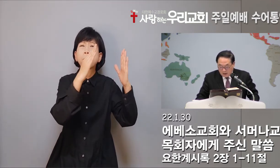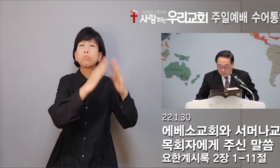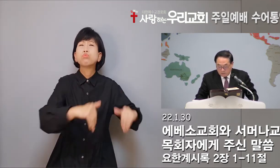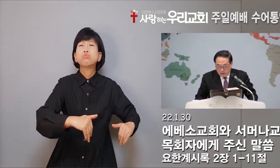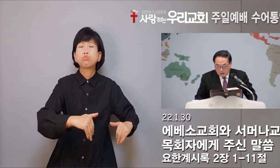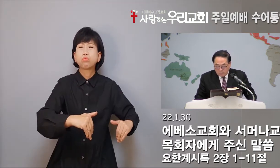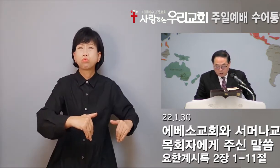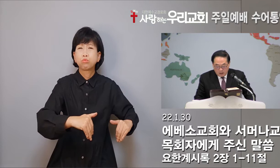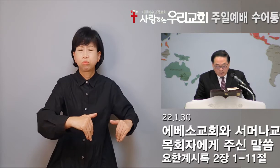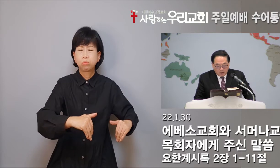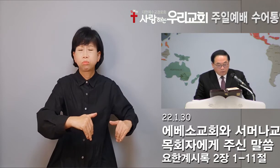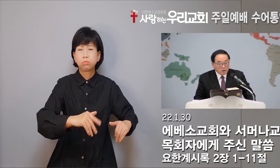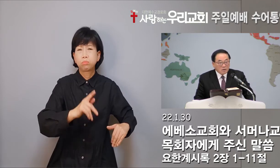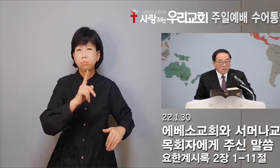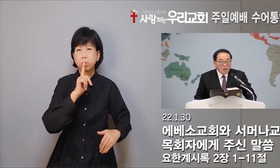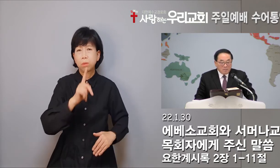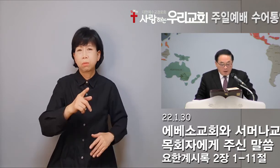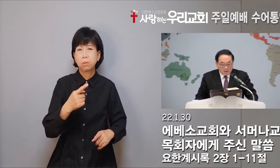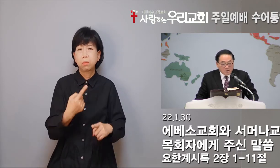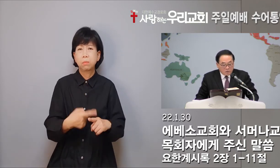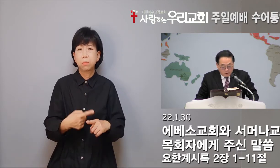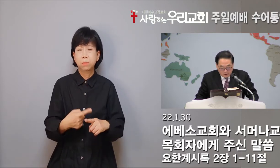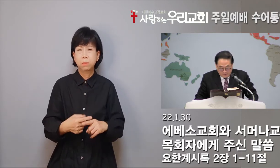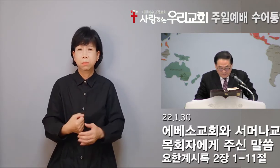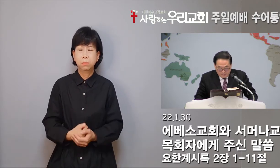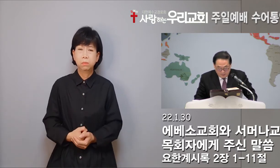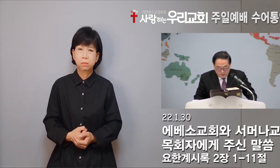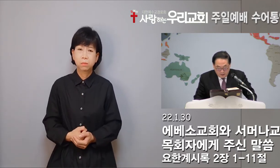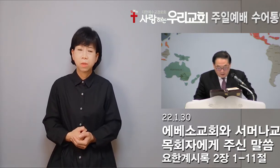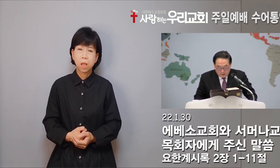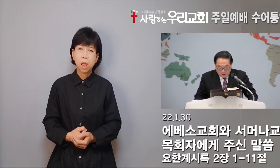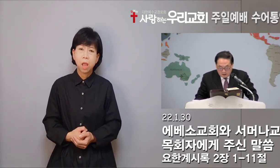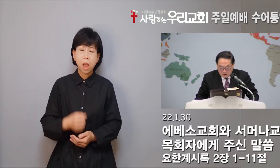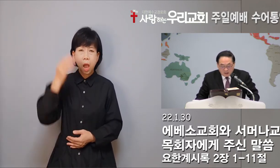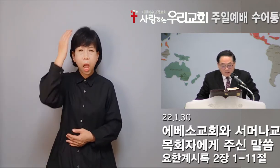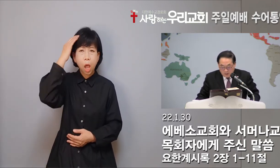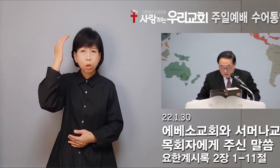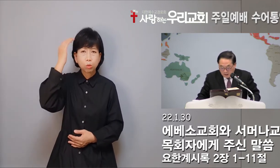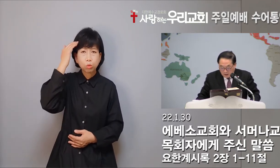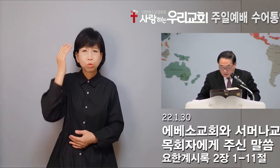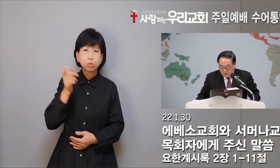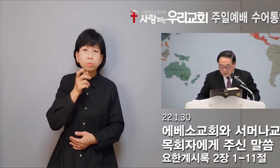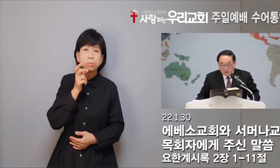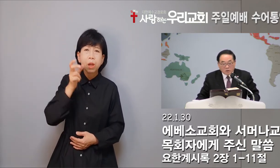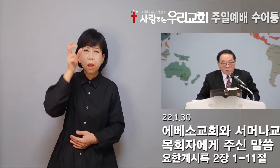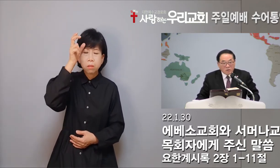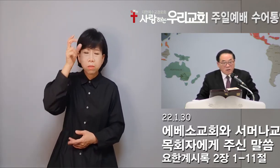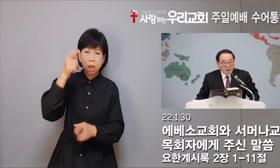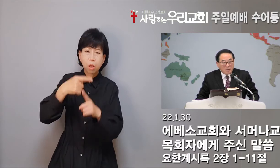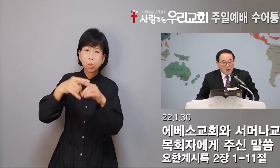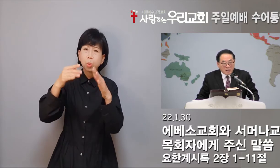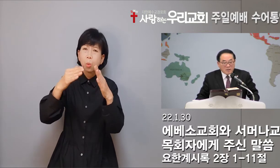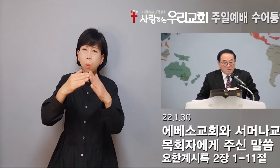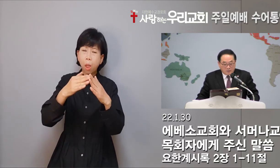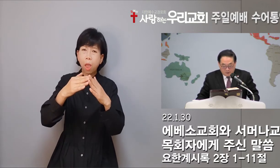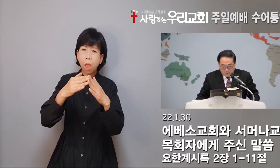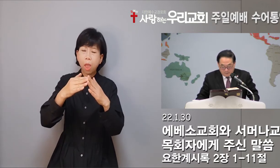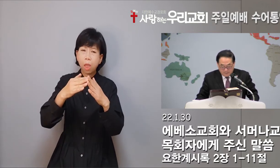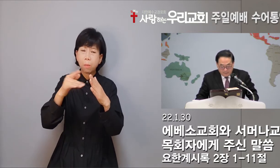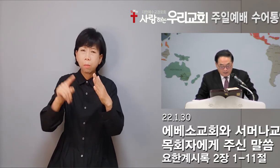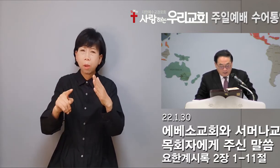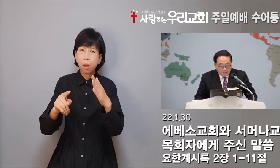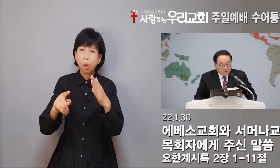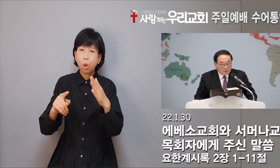마치 한국의 예루살렘이라 불렸던 평양교회, 그러나 신사참배를 가결했던 그 교회를 폐하신